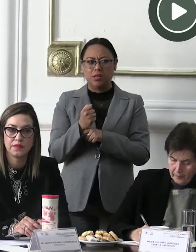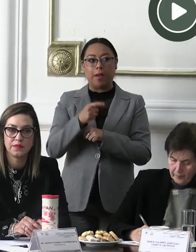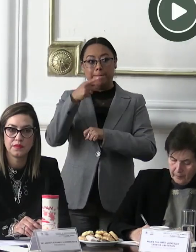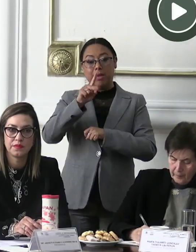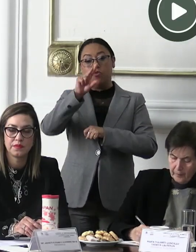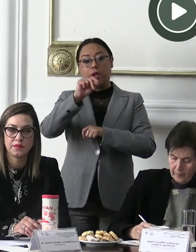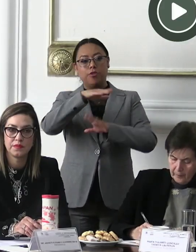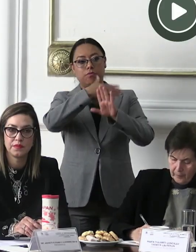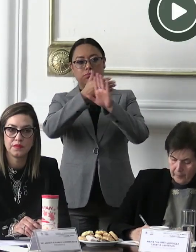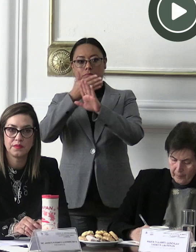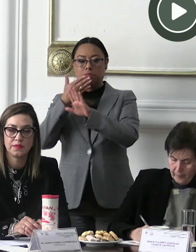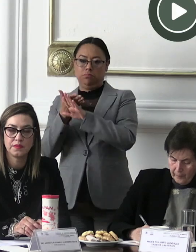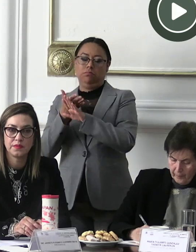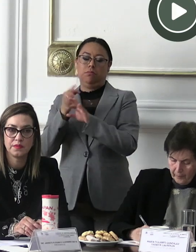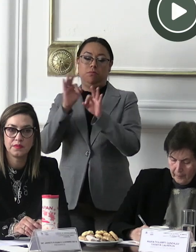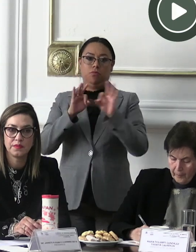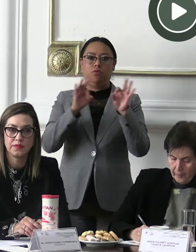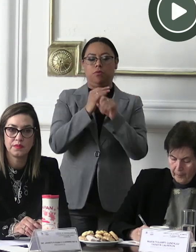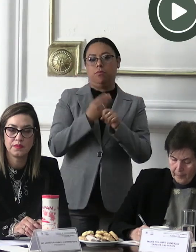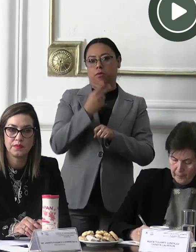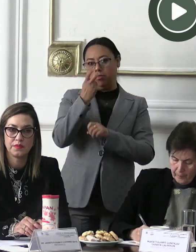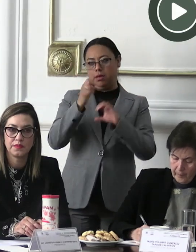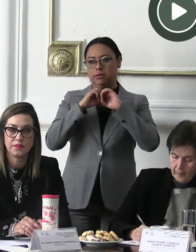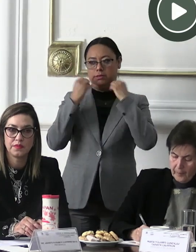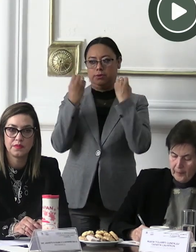las funciones sustantivas del organismo?